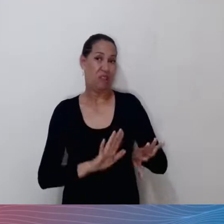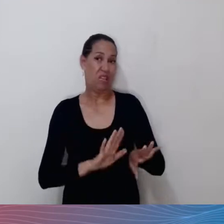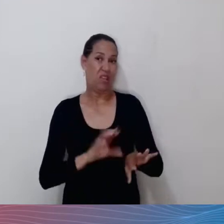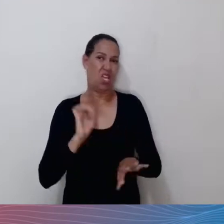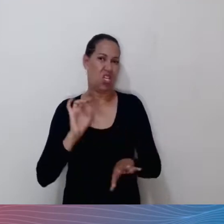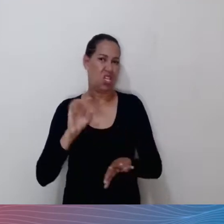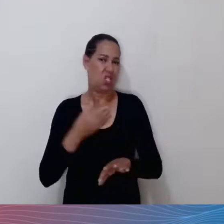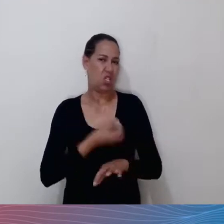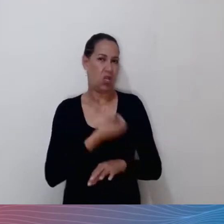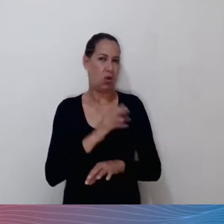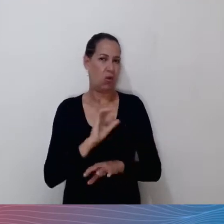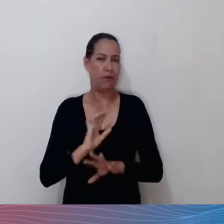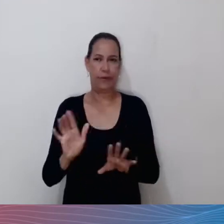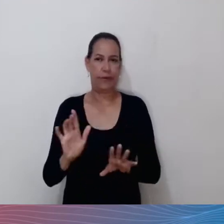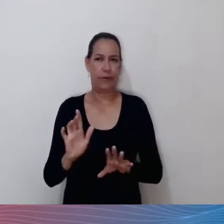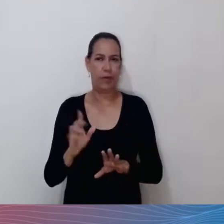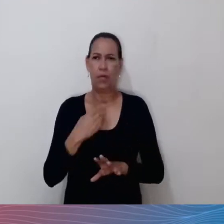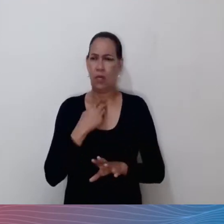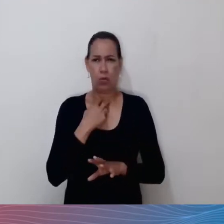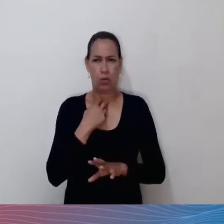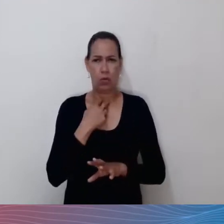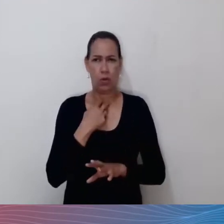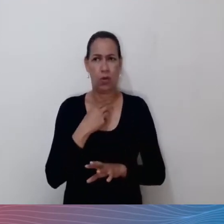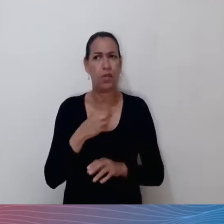faz parte de um canal do rio.